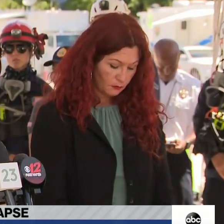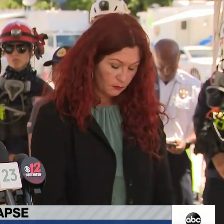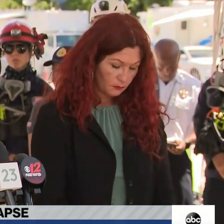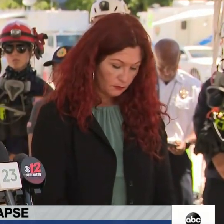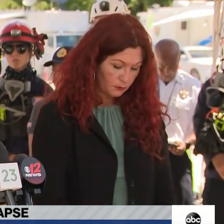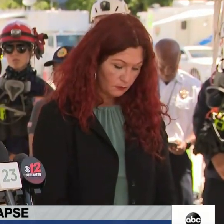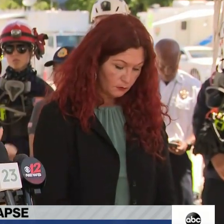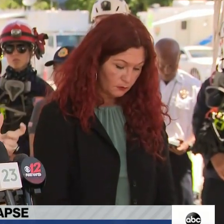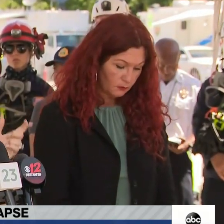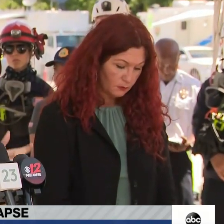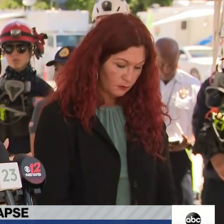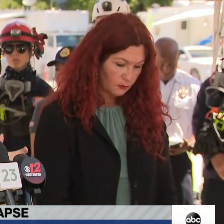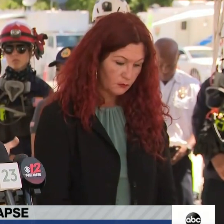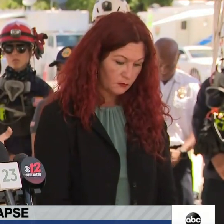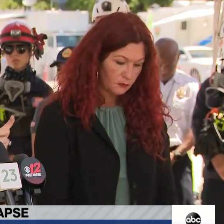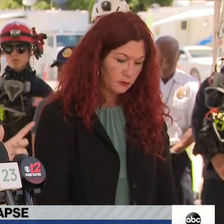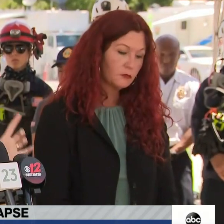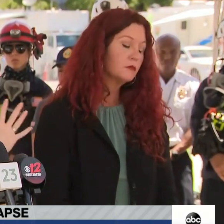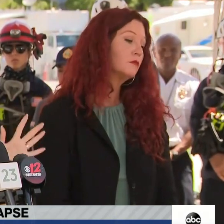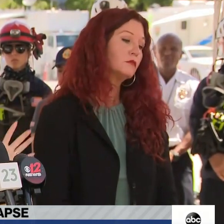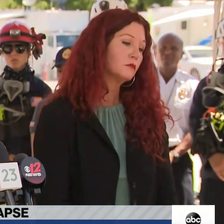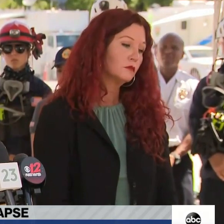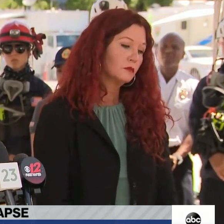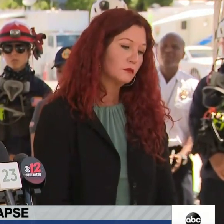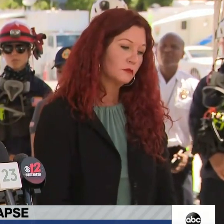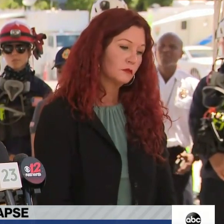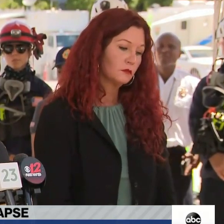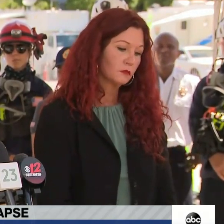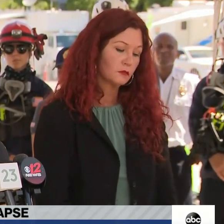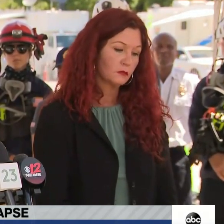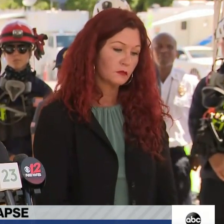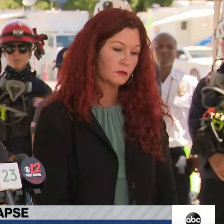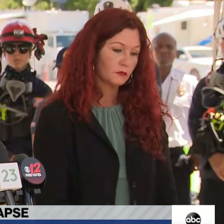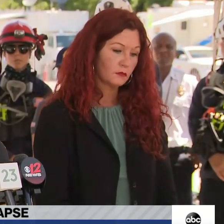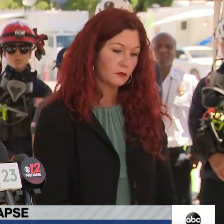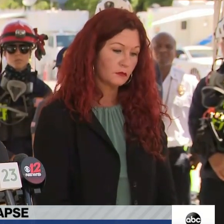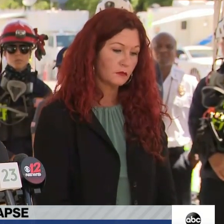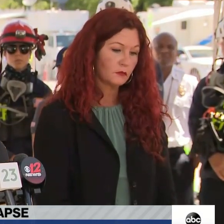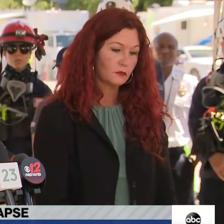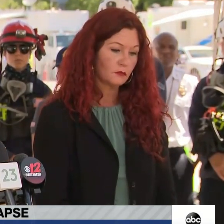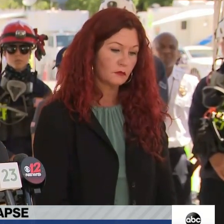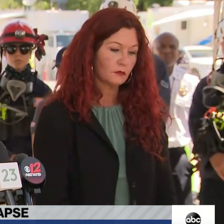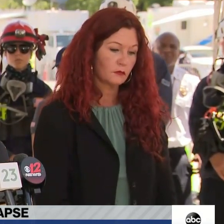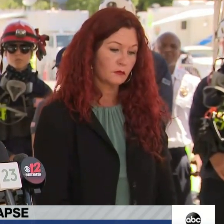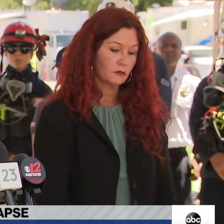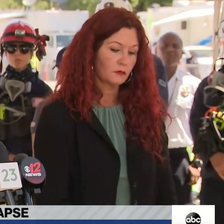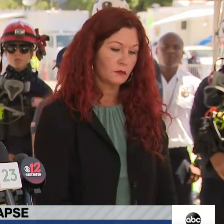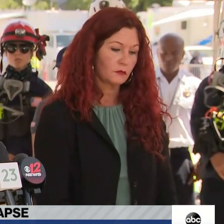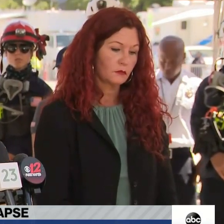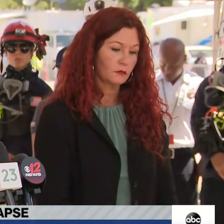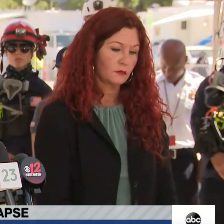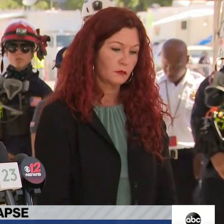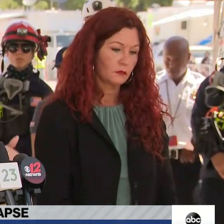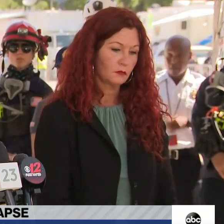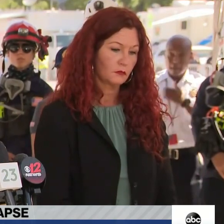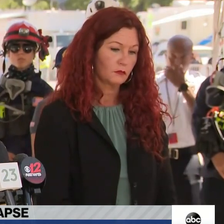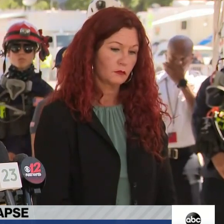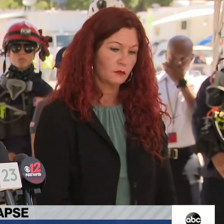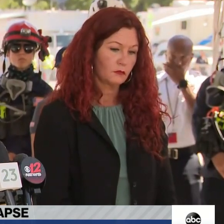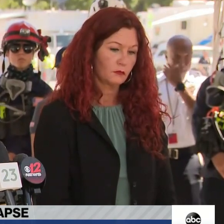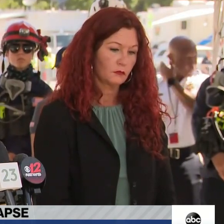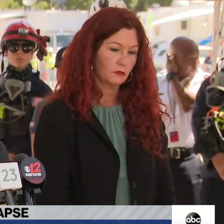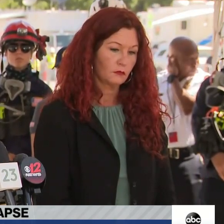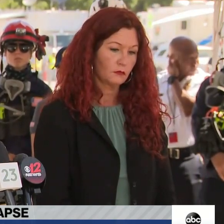analizando y monitoreando esa parte del edificio restante, y debido a lo que tenemos aquí,